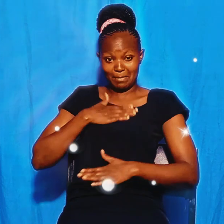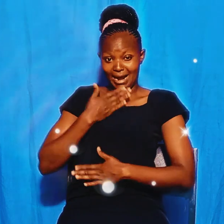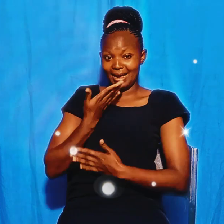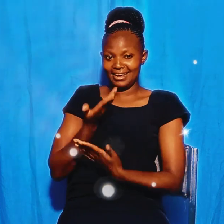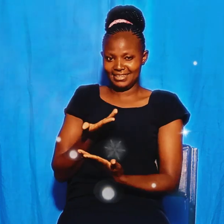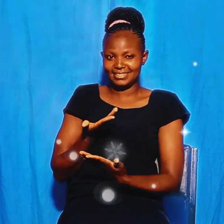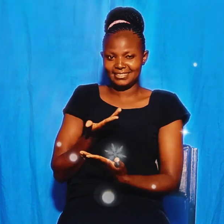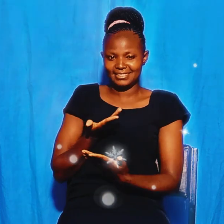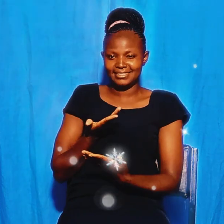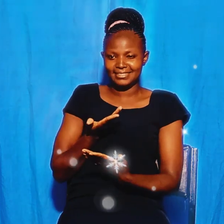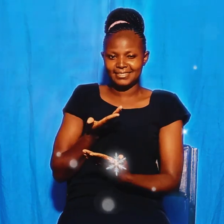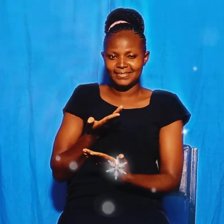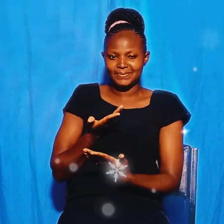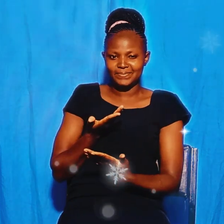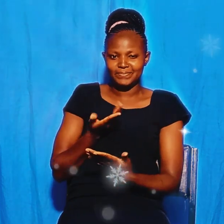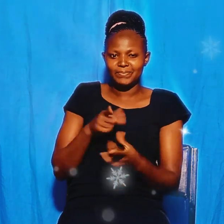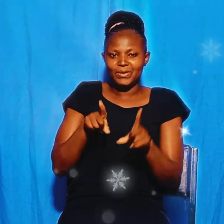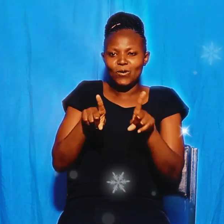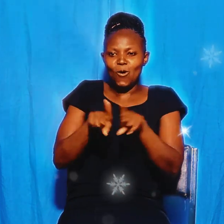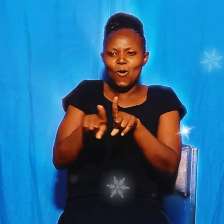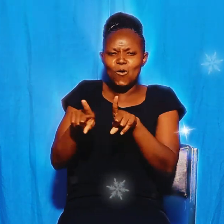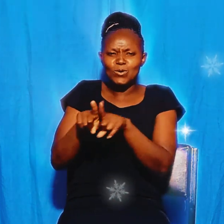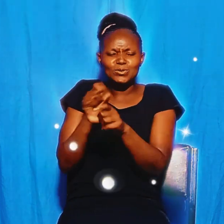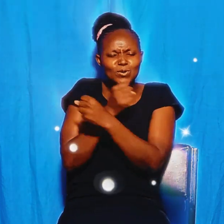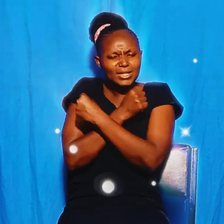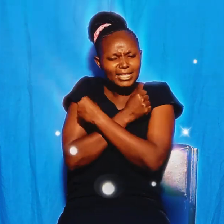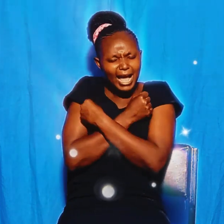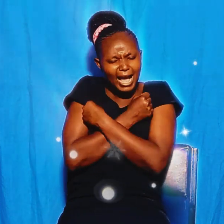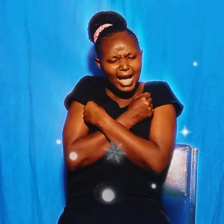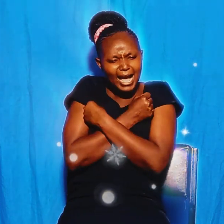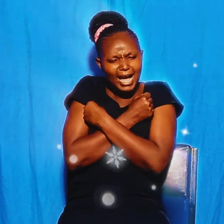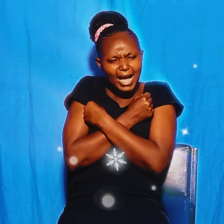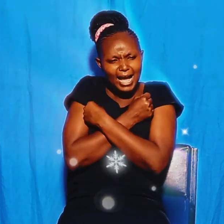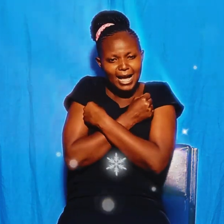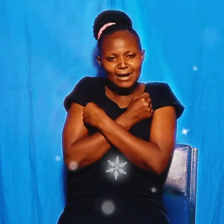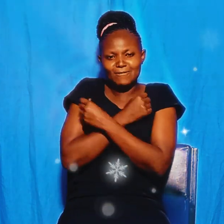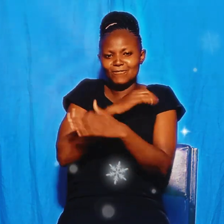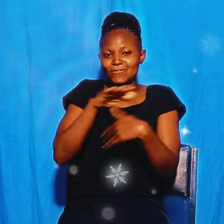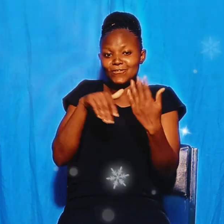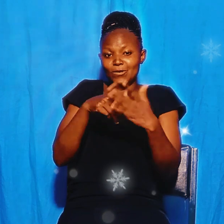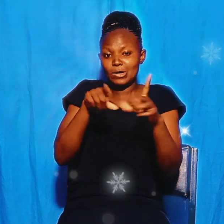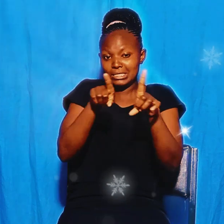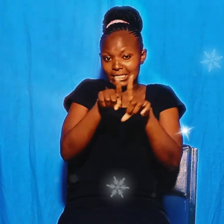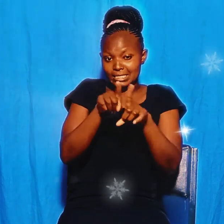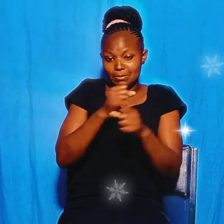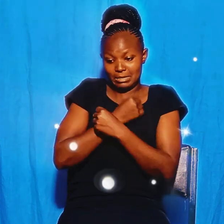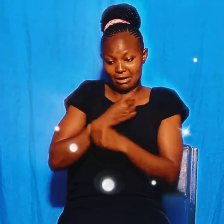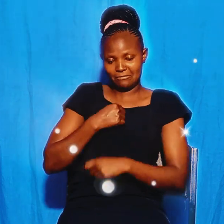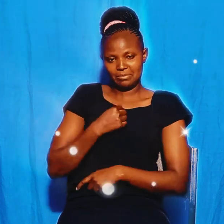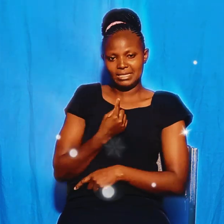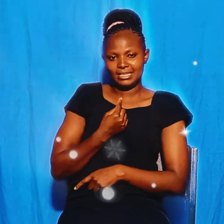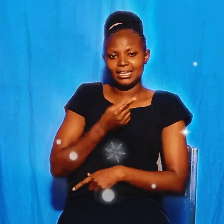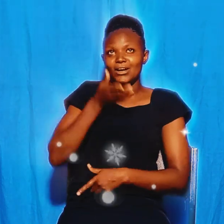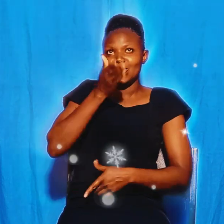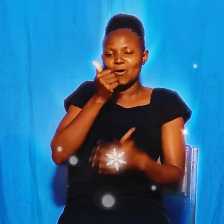mama ende undu mambi ndienye. Ngaiya maathime na thank you.